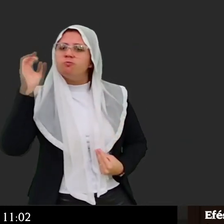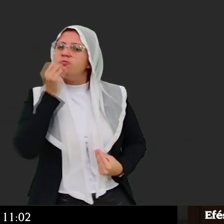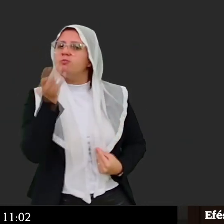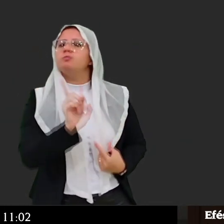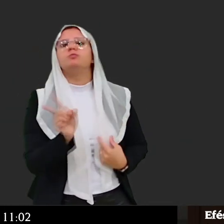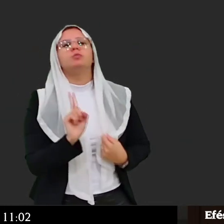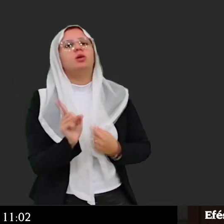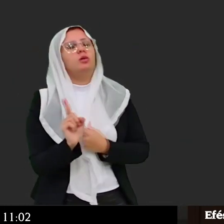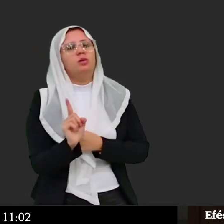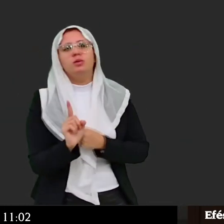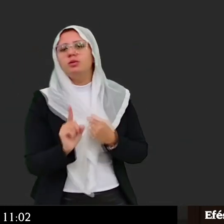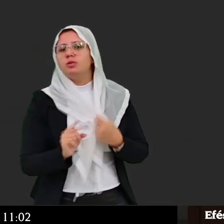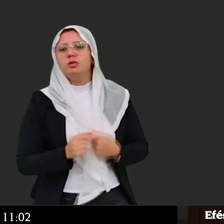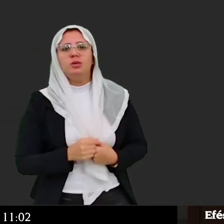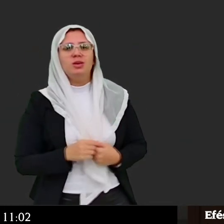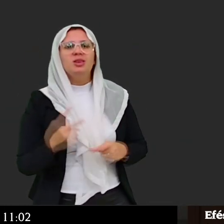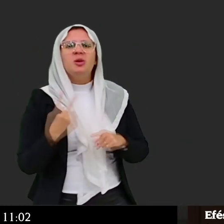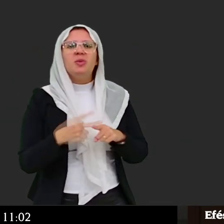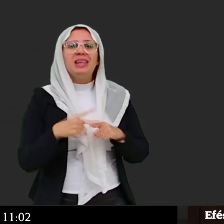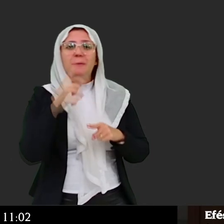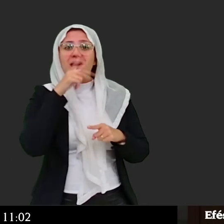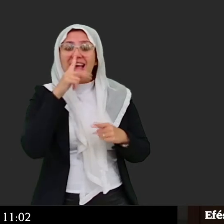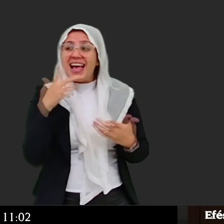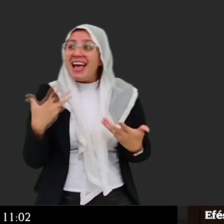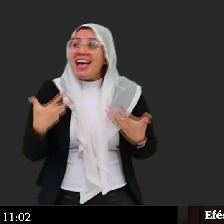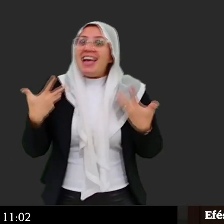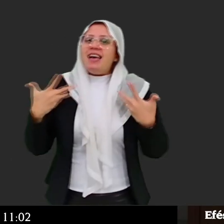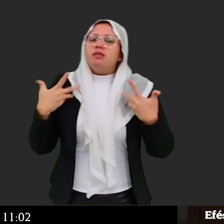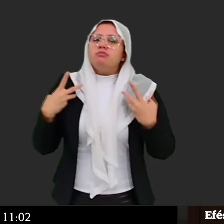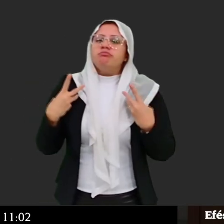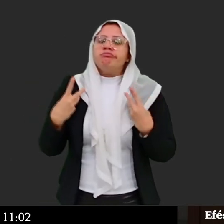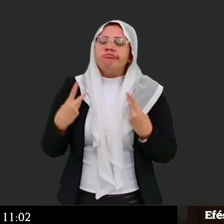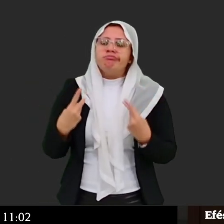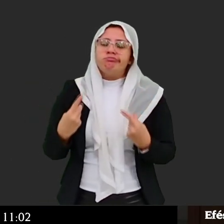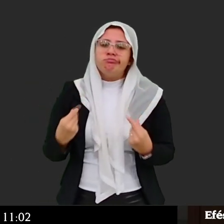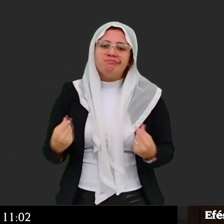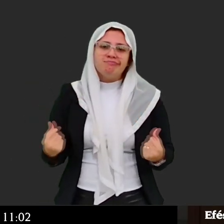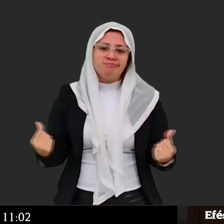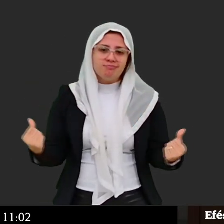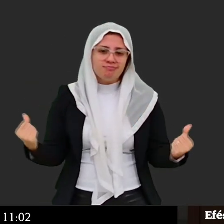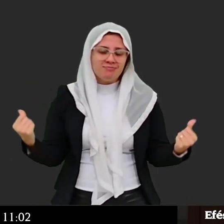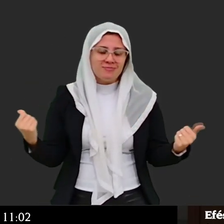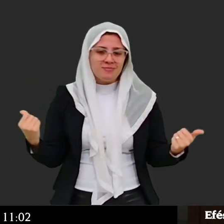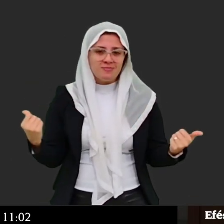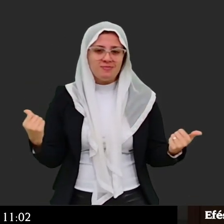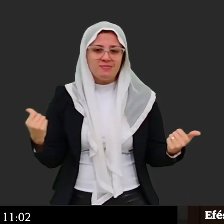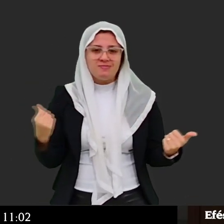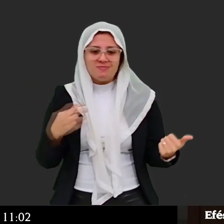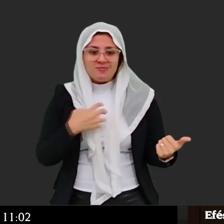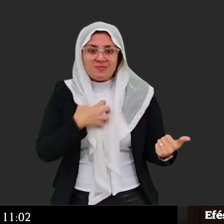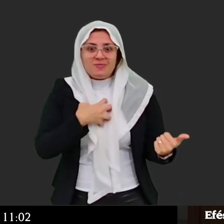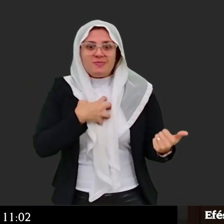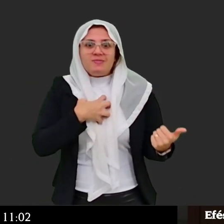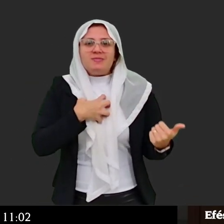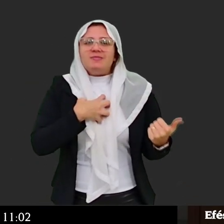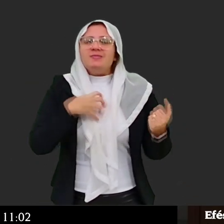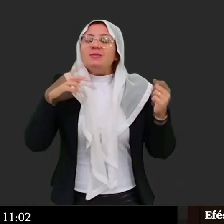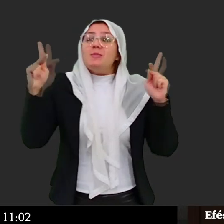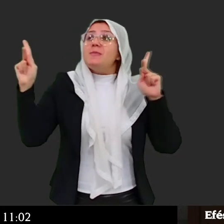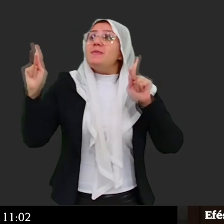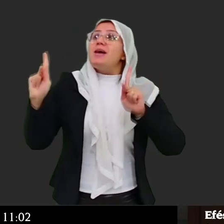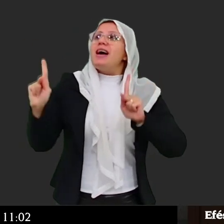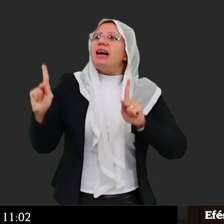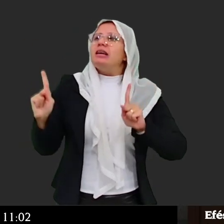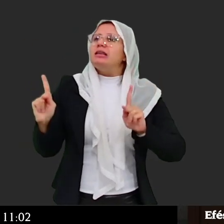bem, porque a alegria vai embora, o prazer vai embora, os sentimentos de paz para com